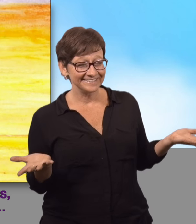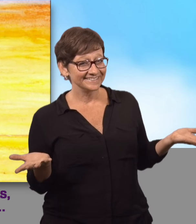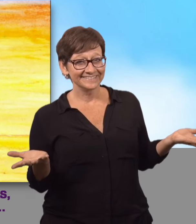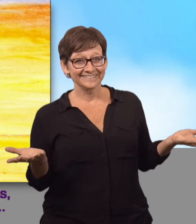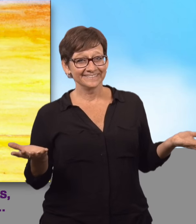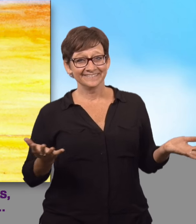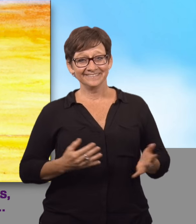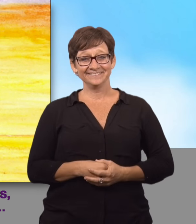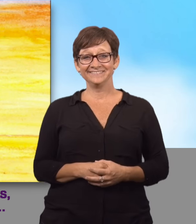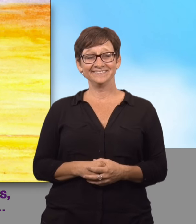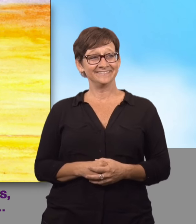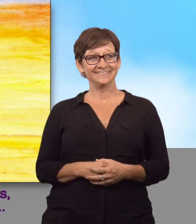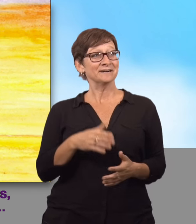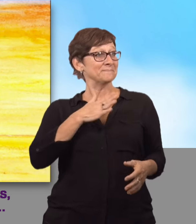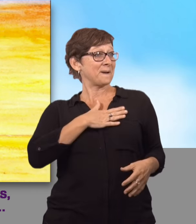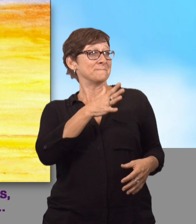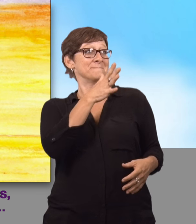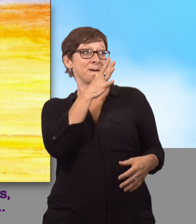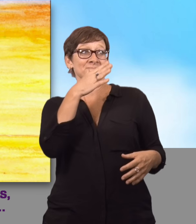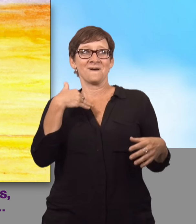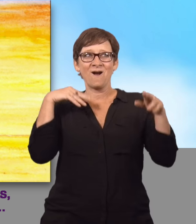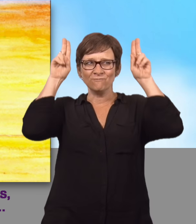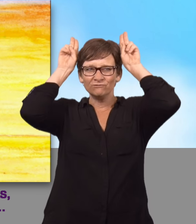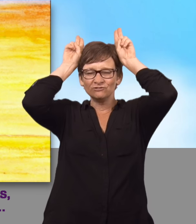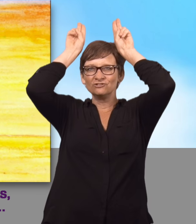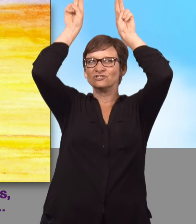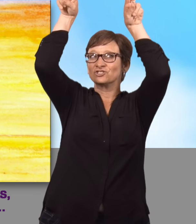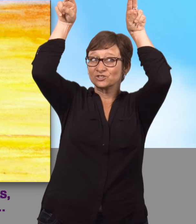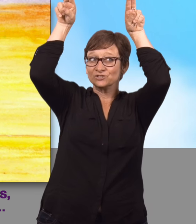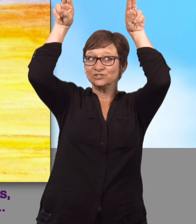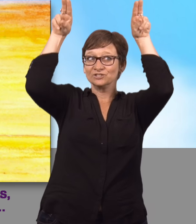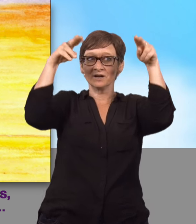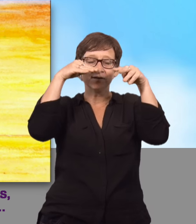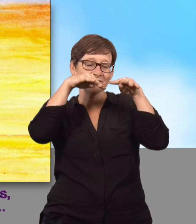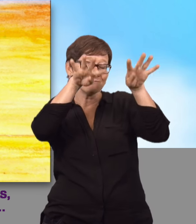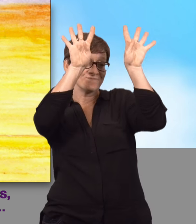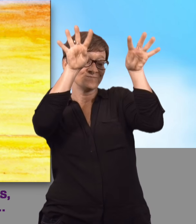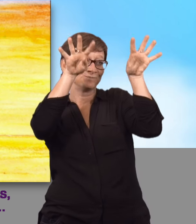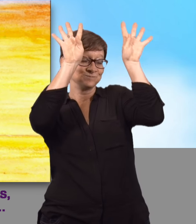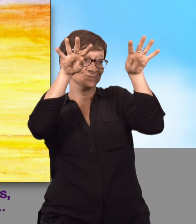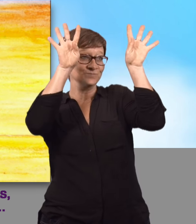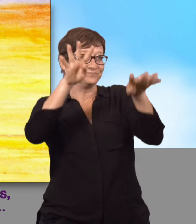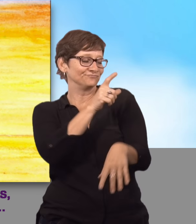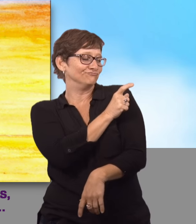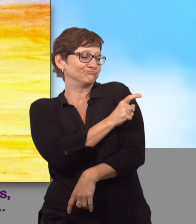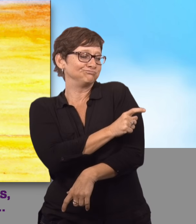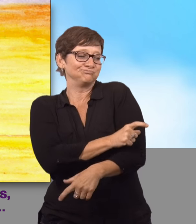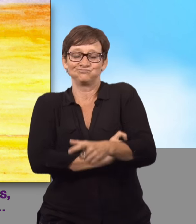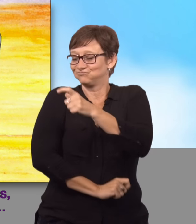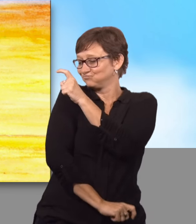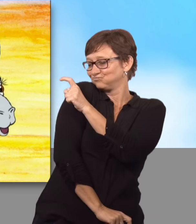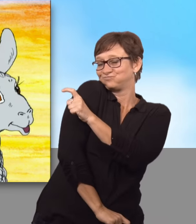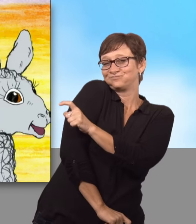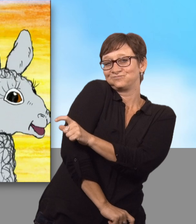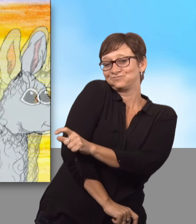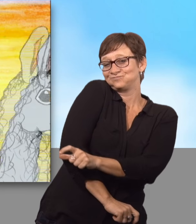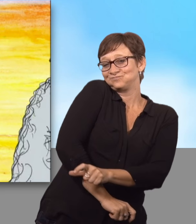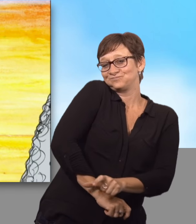Mi mamá tiene grandes orejas, largas pestañas y corto pelo. Y tú conoces mejor